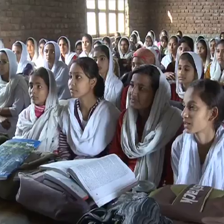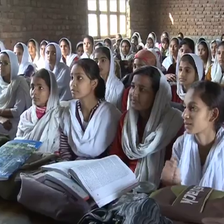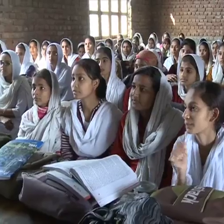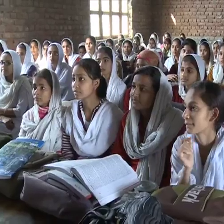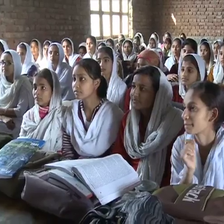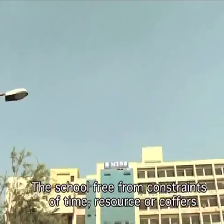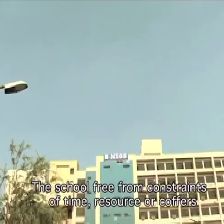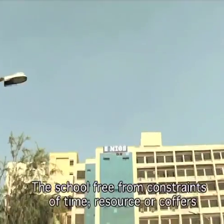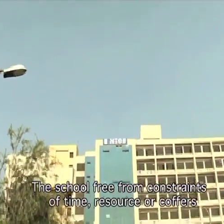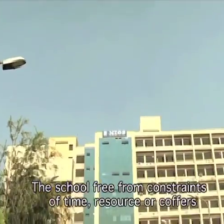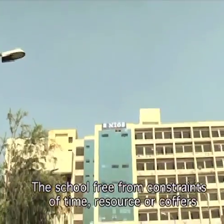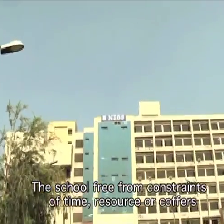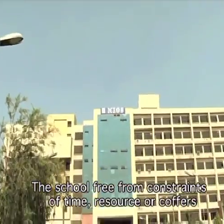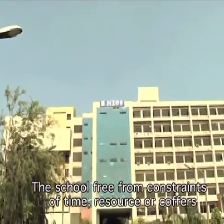विद्यालय जो मुक्त हो।